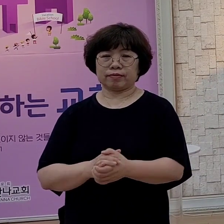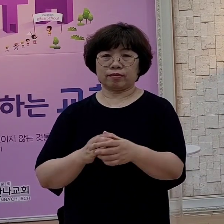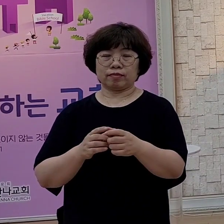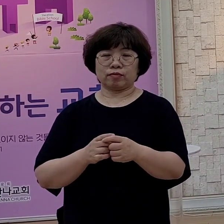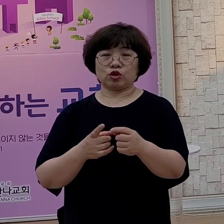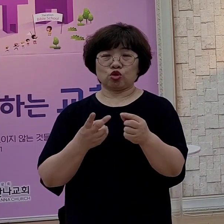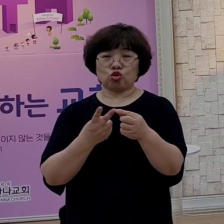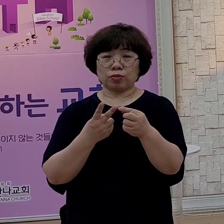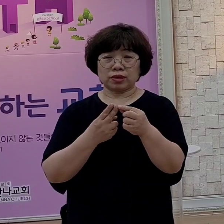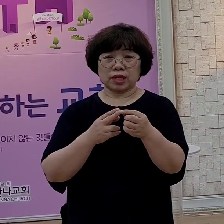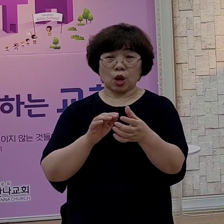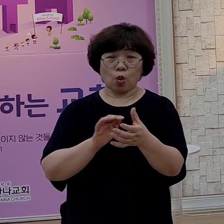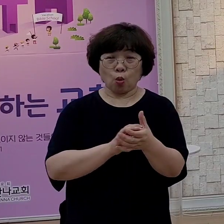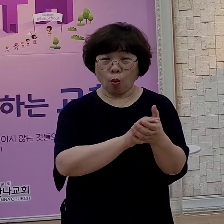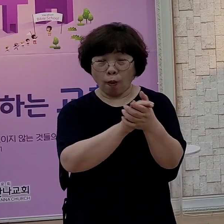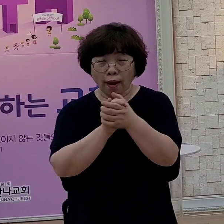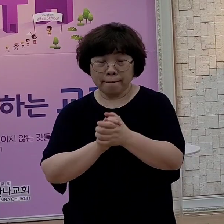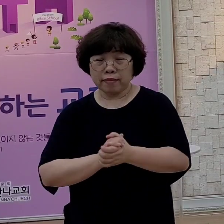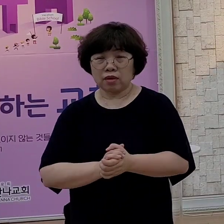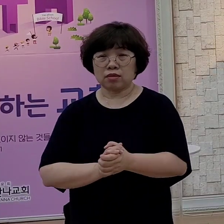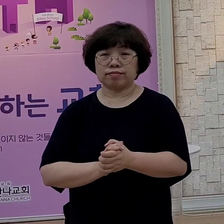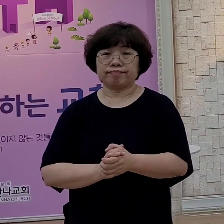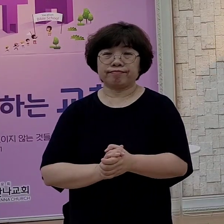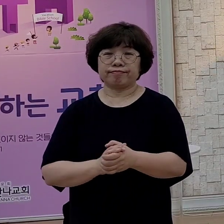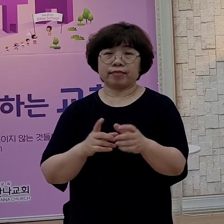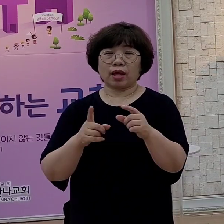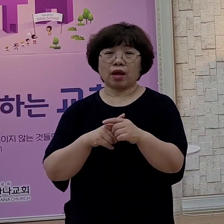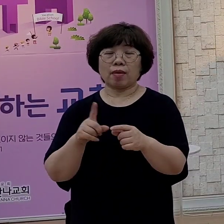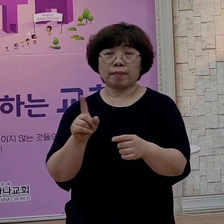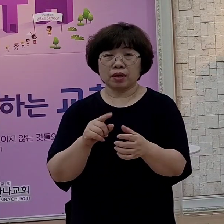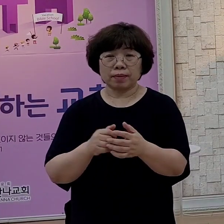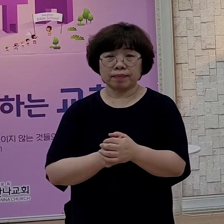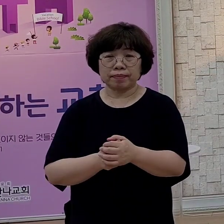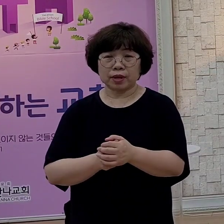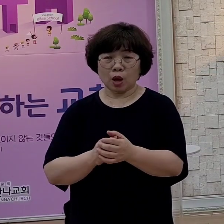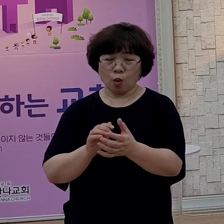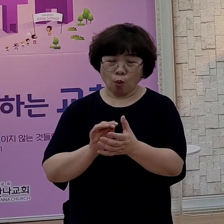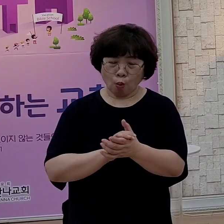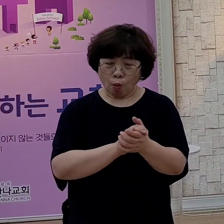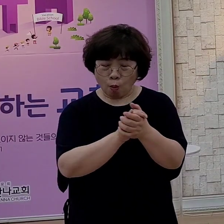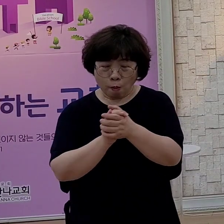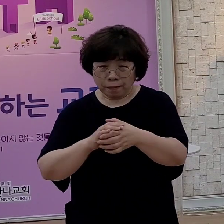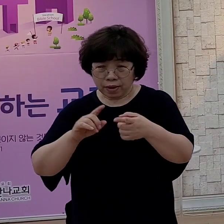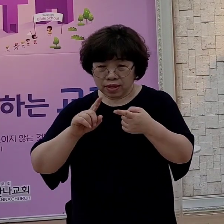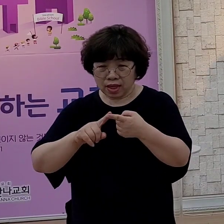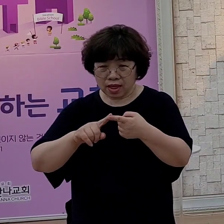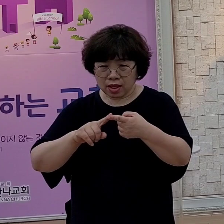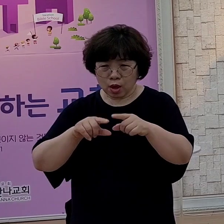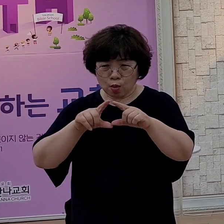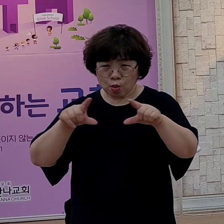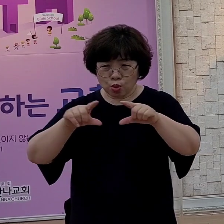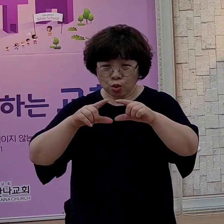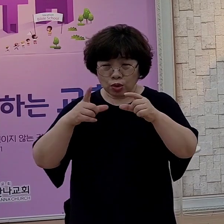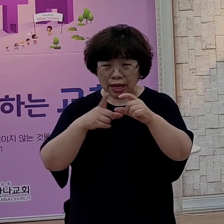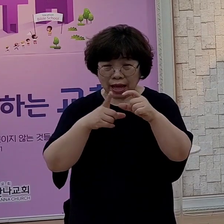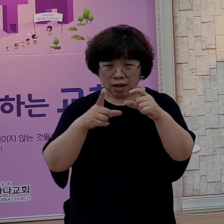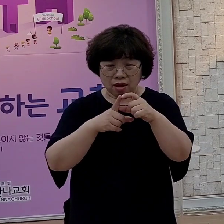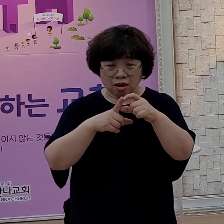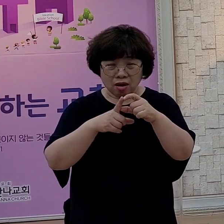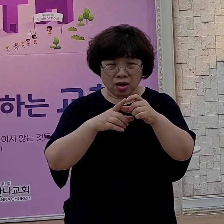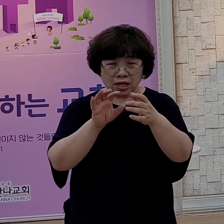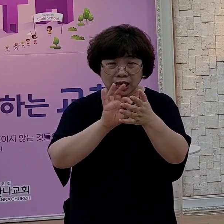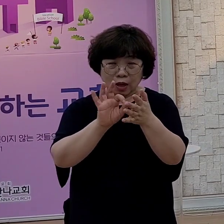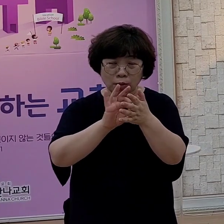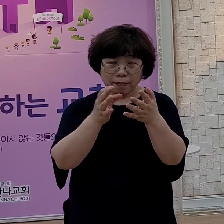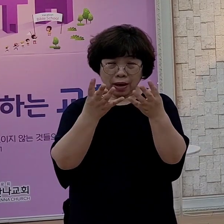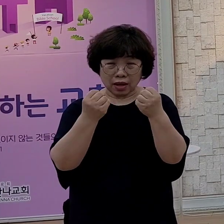번째 화평. 이 화평이 뭡니까? 여러분, 여기 화평에 대해서, 이거 일반적인 단어이기 때문에